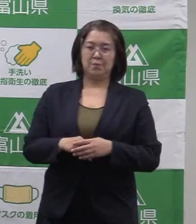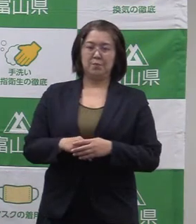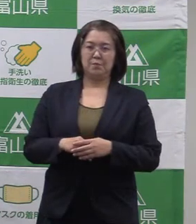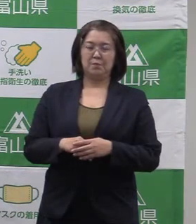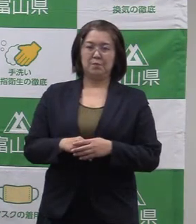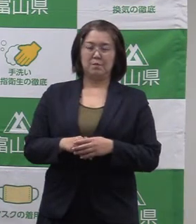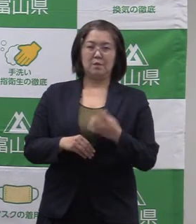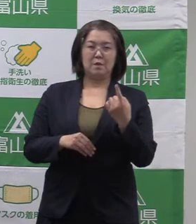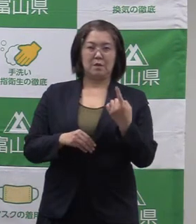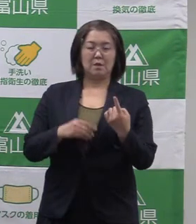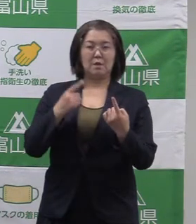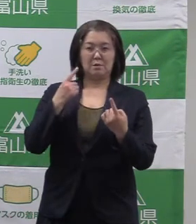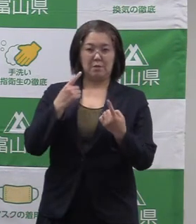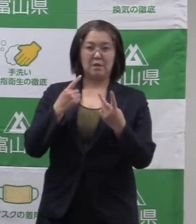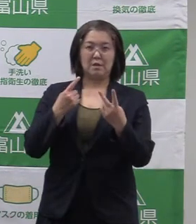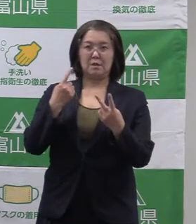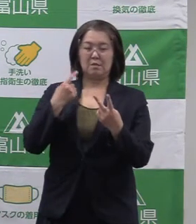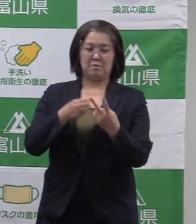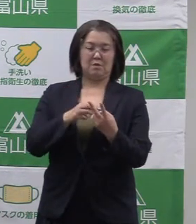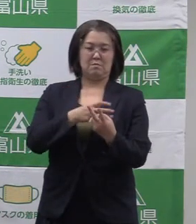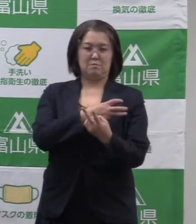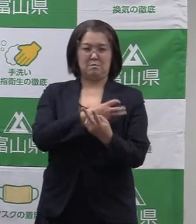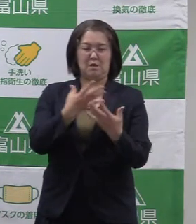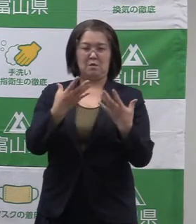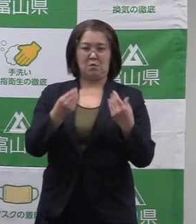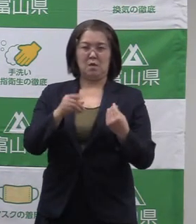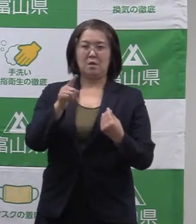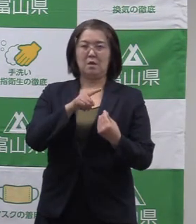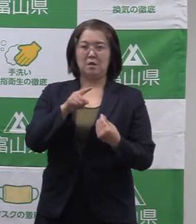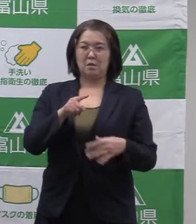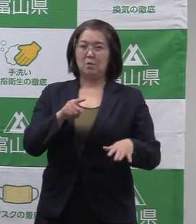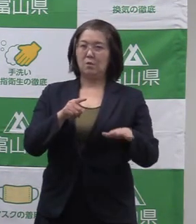1回2回接種された方も、